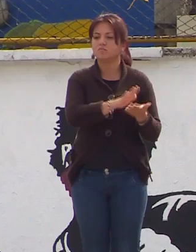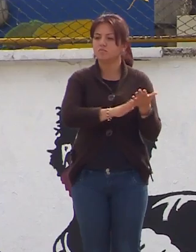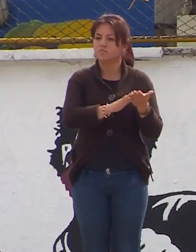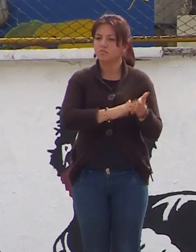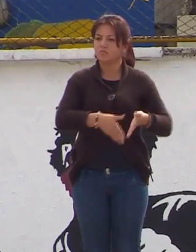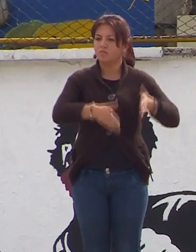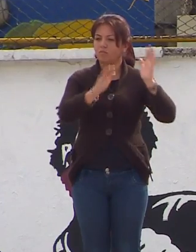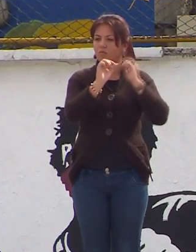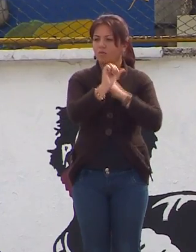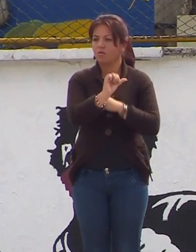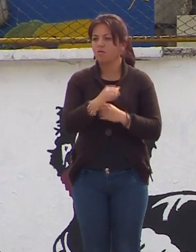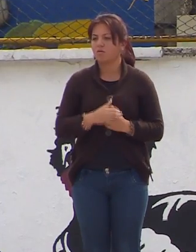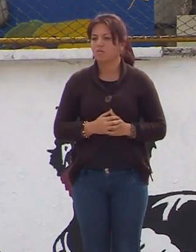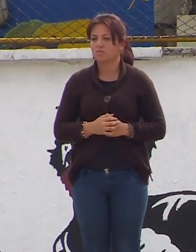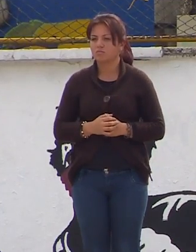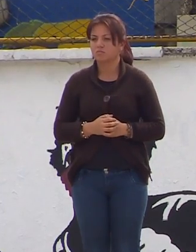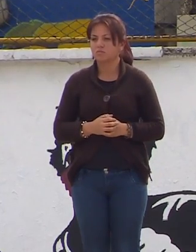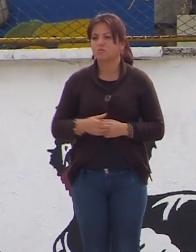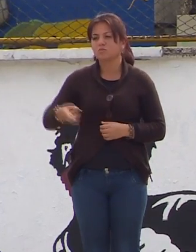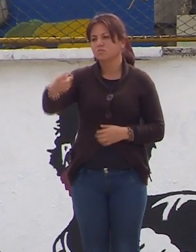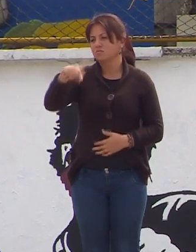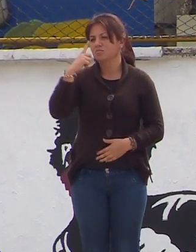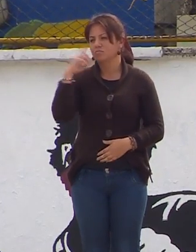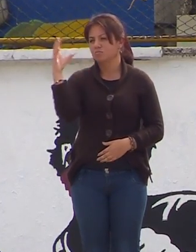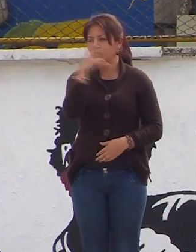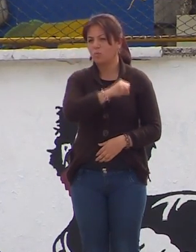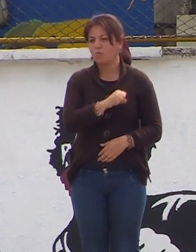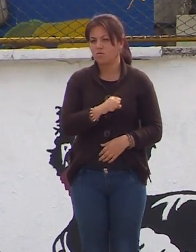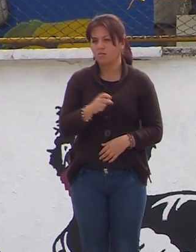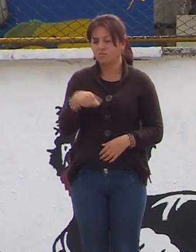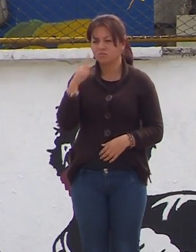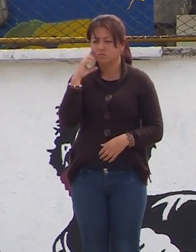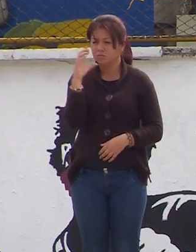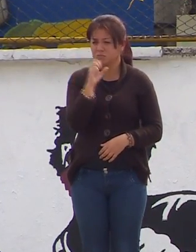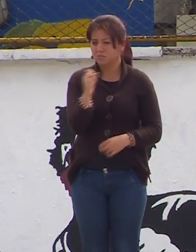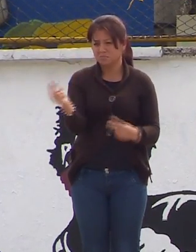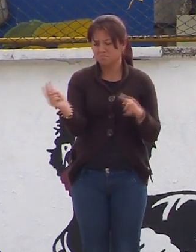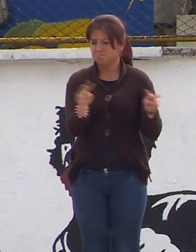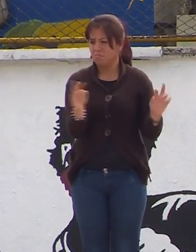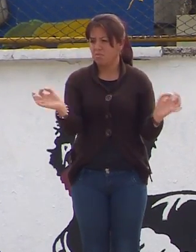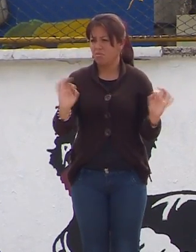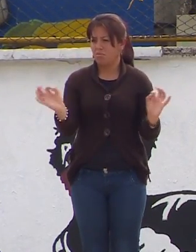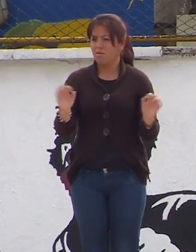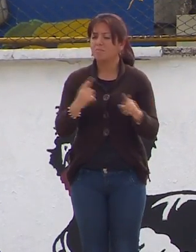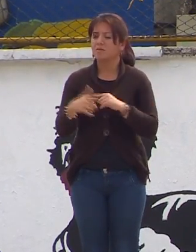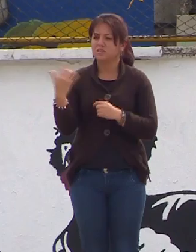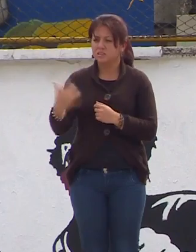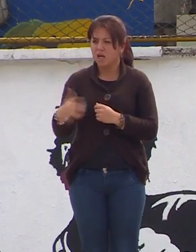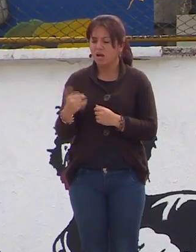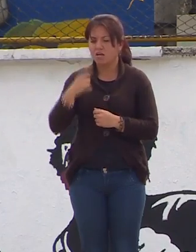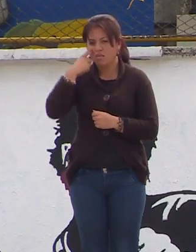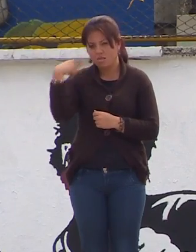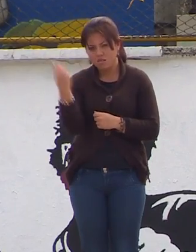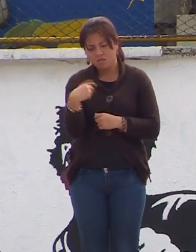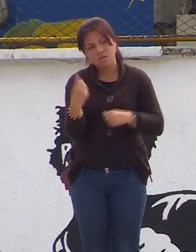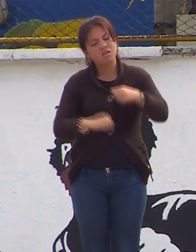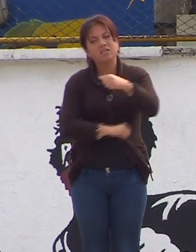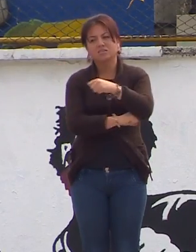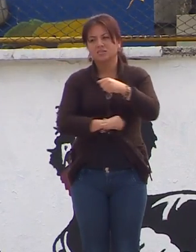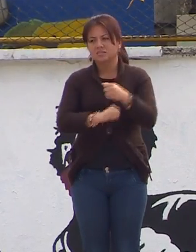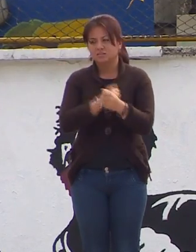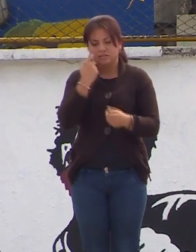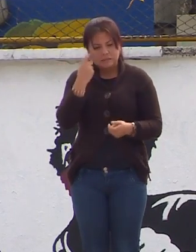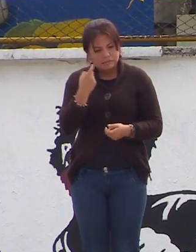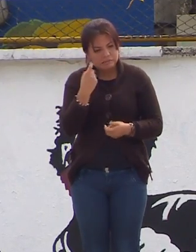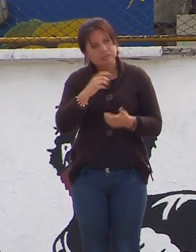Ustedes no se enteraron porque no lo vieron, pero escarbamos incluso los cimientos